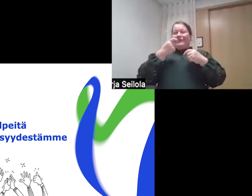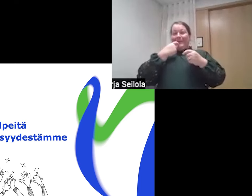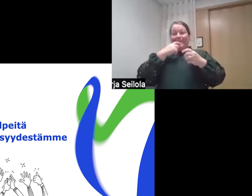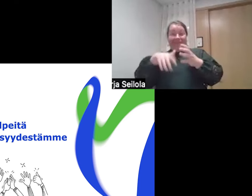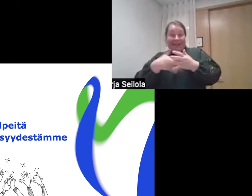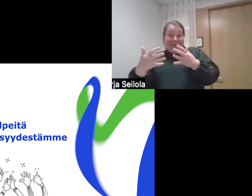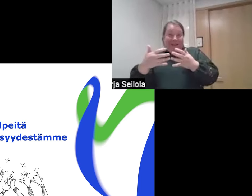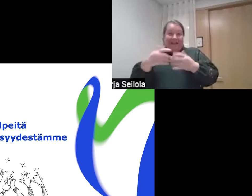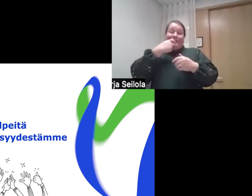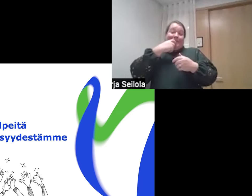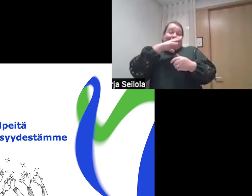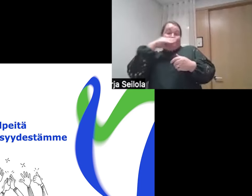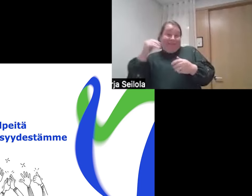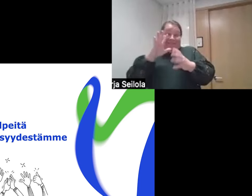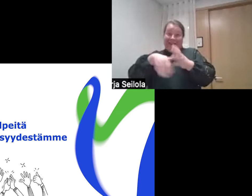meille ovat yhteisiä.